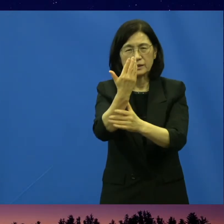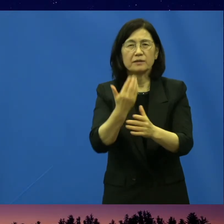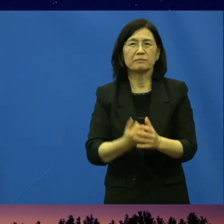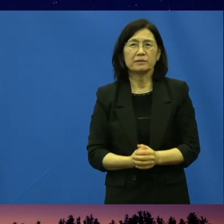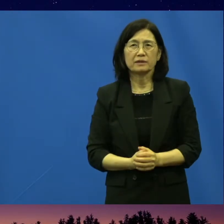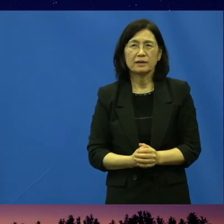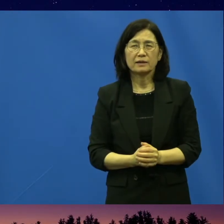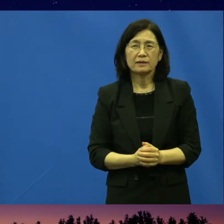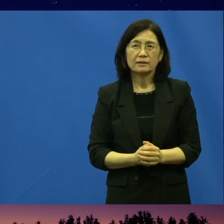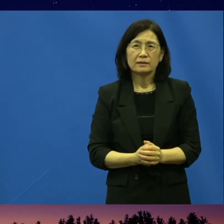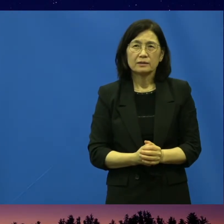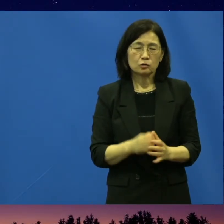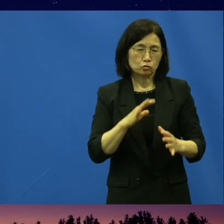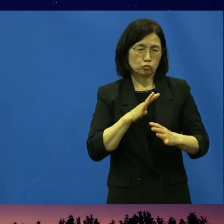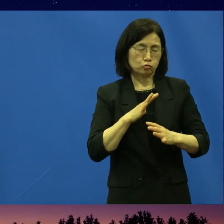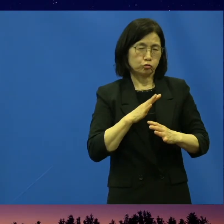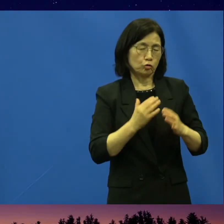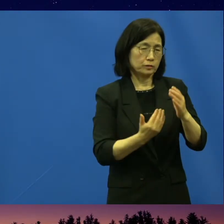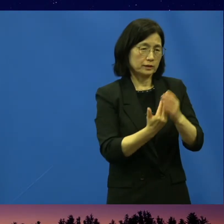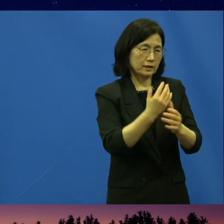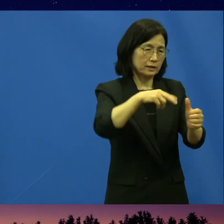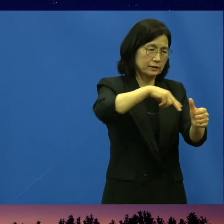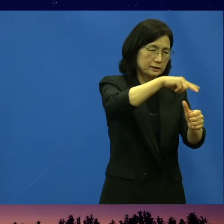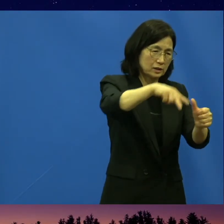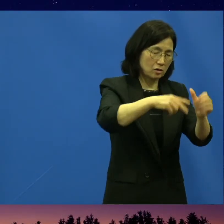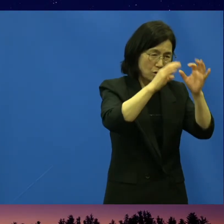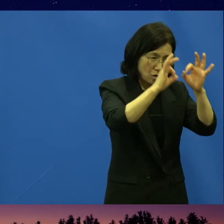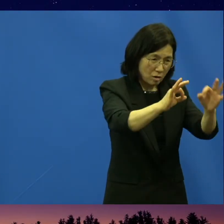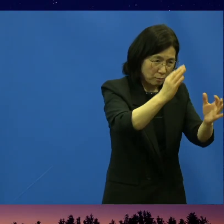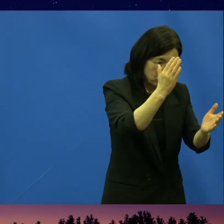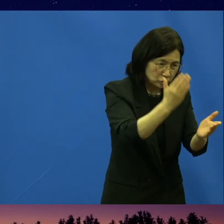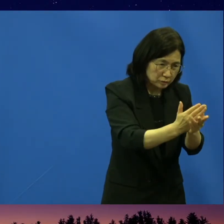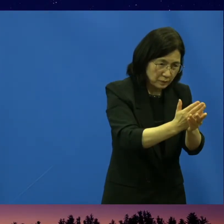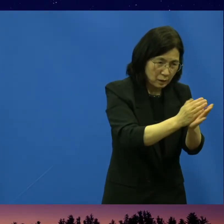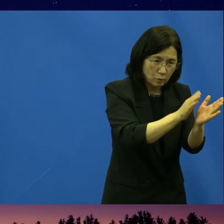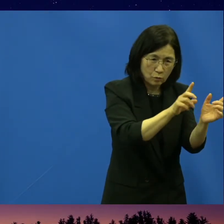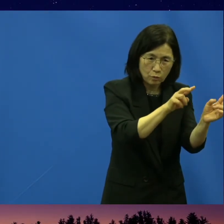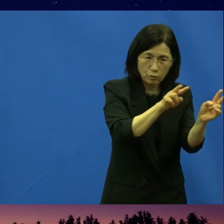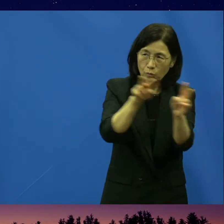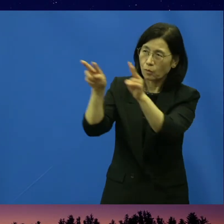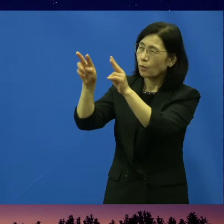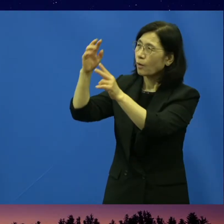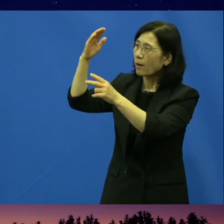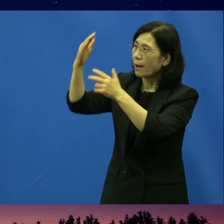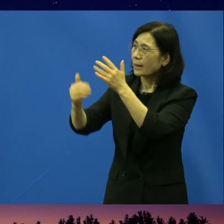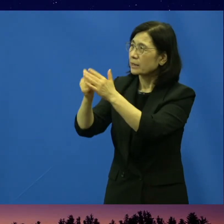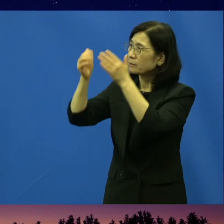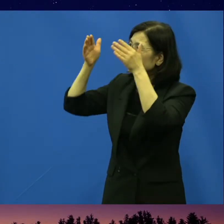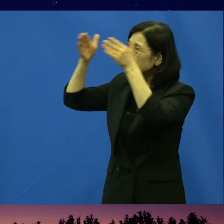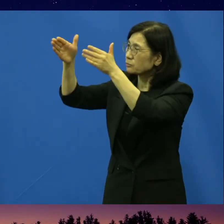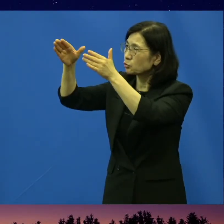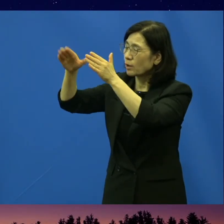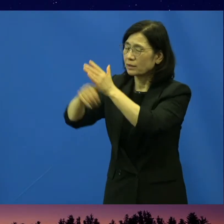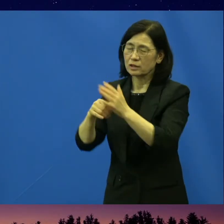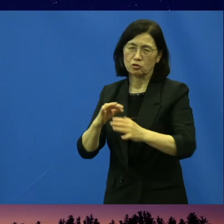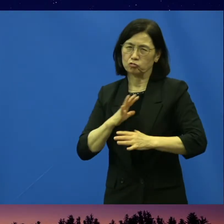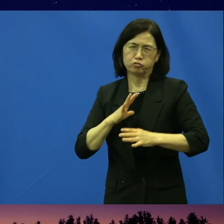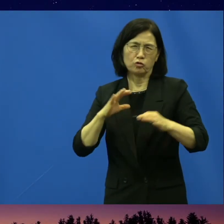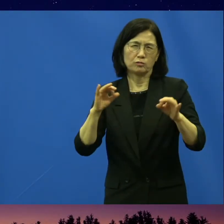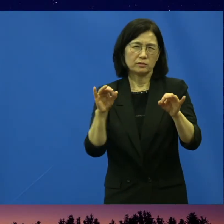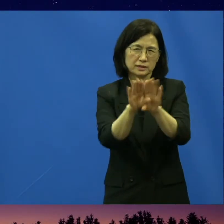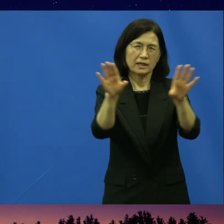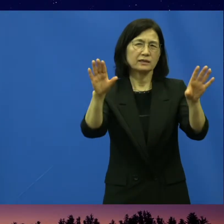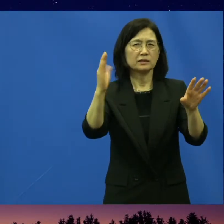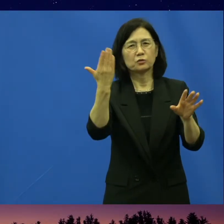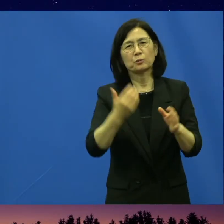상황 두려움을 주는 상황과 싸우지 마세요. 하나님에게 집중하세요. 하나님에게 집중하면 두려움은 사라질 줄로 믿습니다.